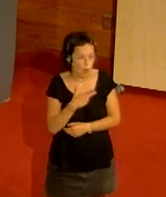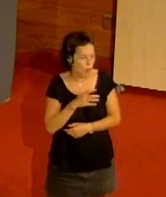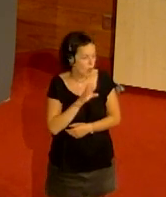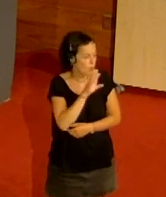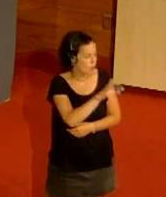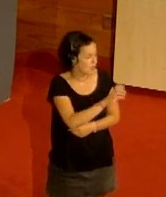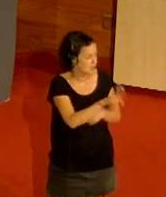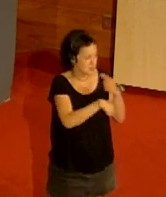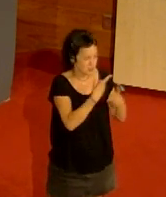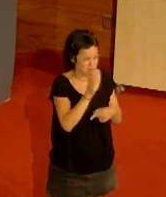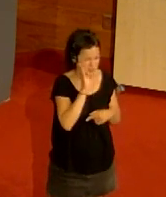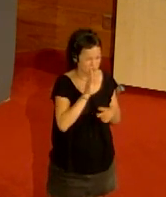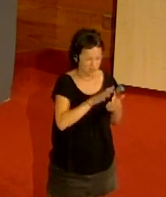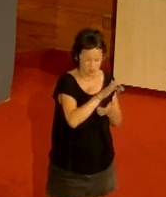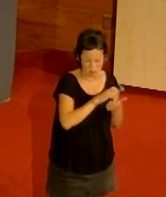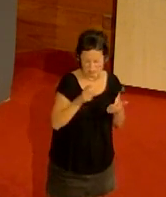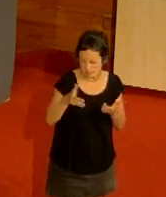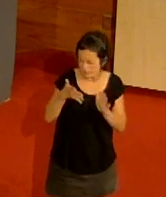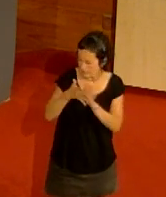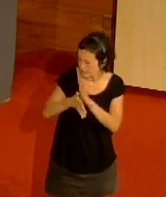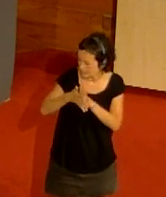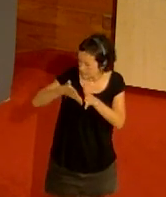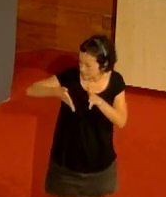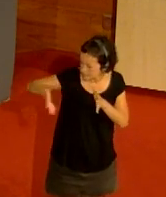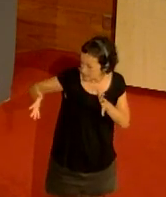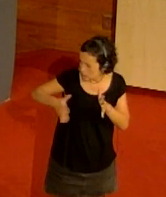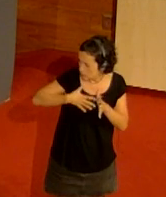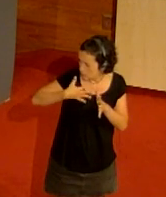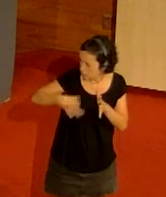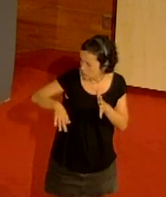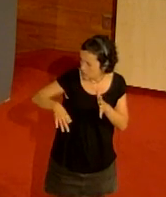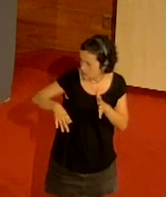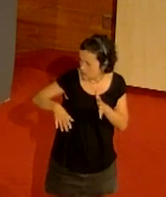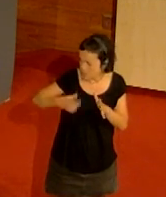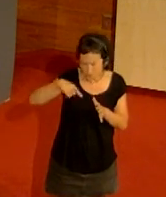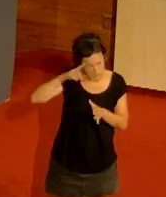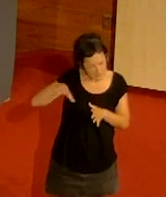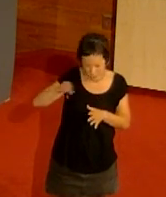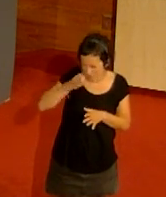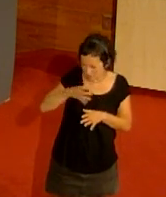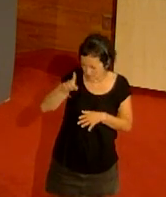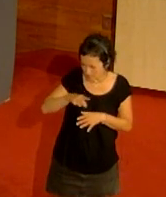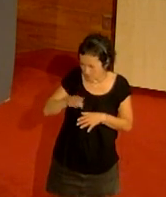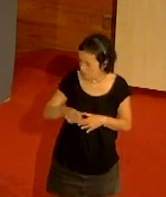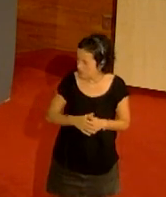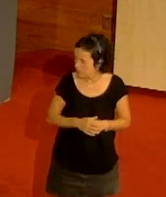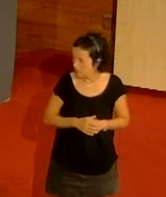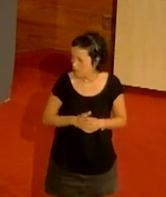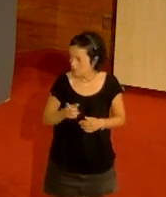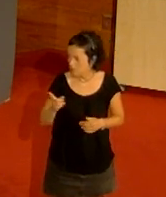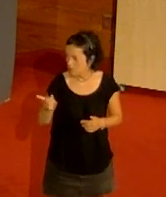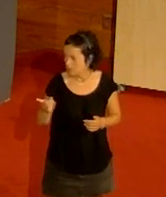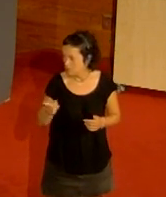¿Podrías extralimitarte un poco ahí? Sí, no sé si te he entendido bien. Sí, es un poco lo que estamos aquí comentando.